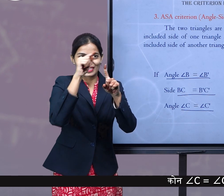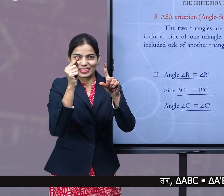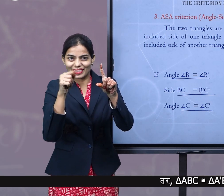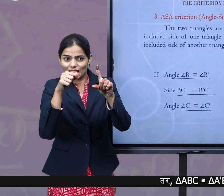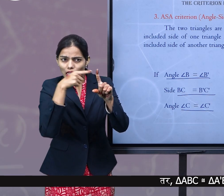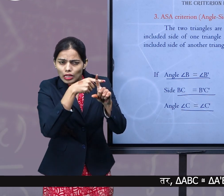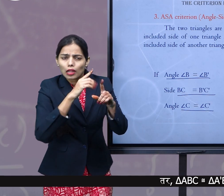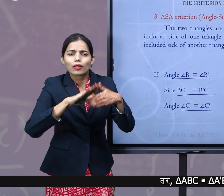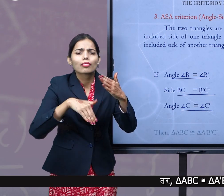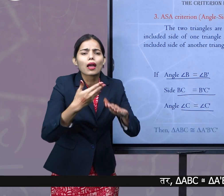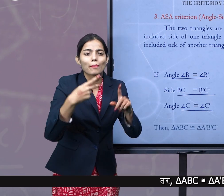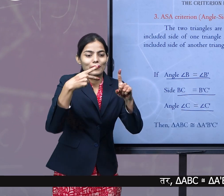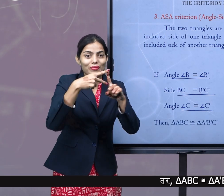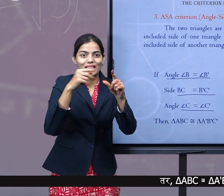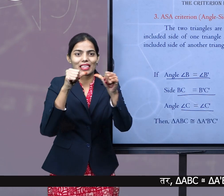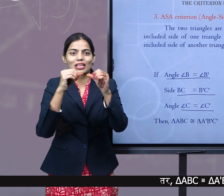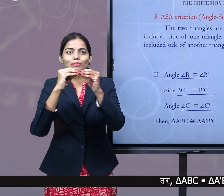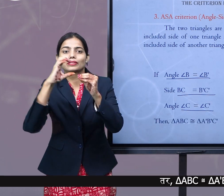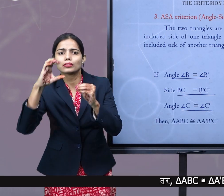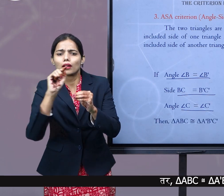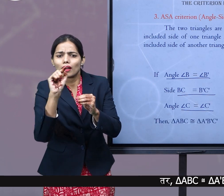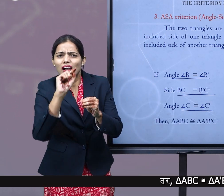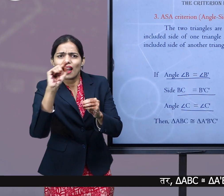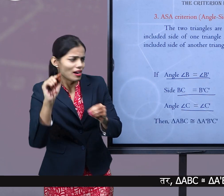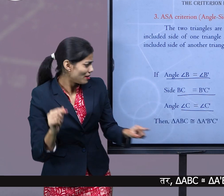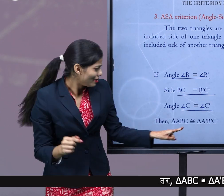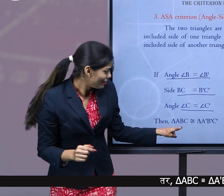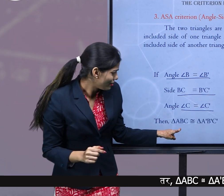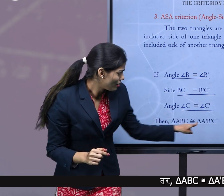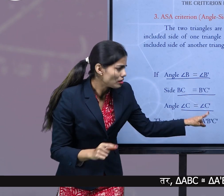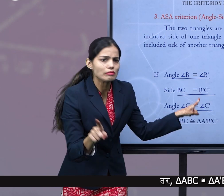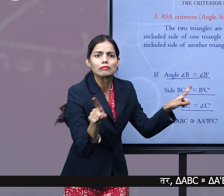तर ट्रायंगल ABC इक्वल्स टू ट्रायंगल ABC.